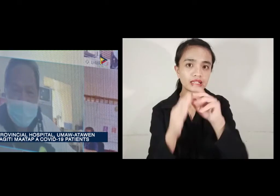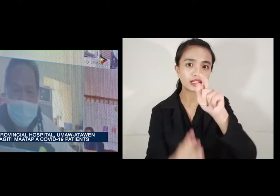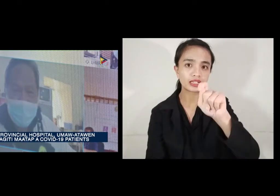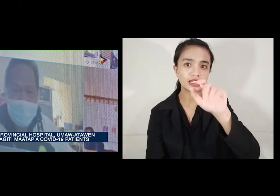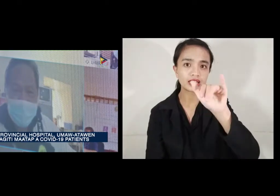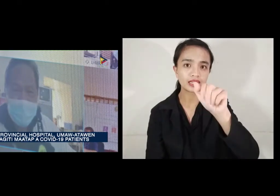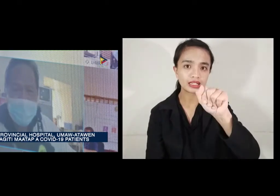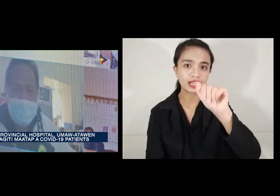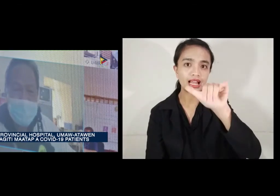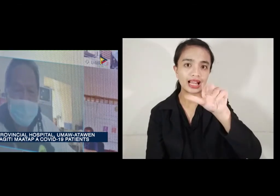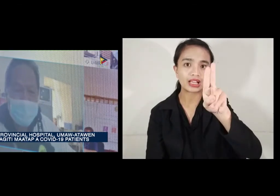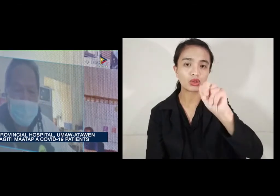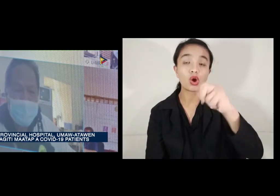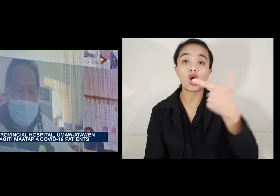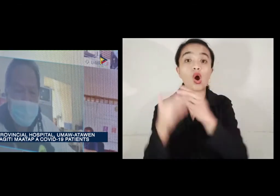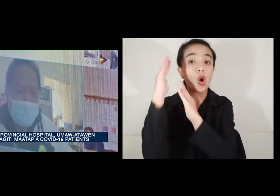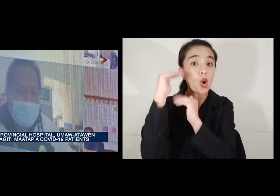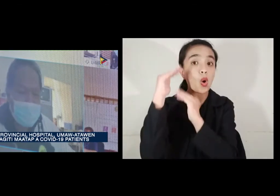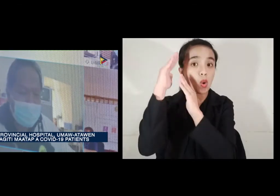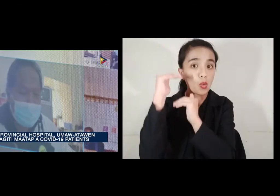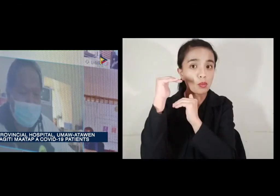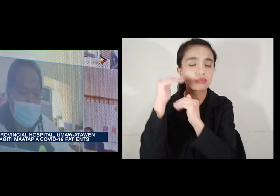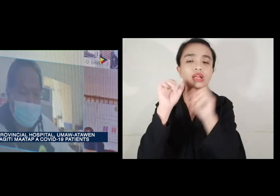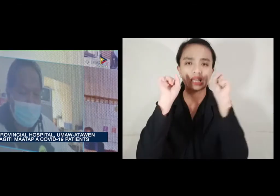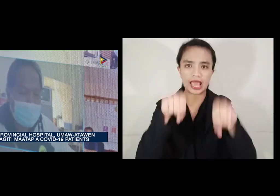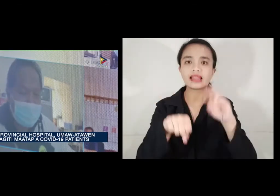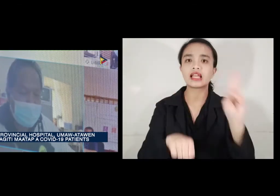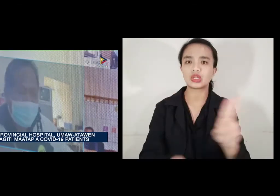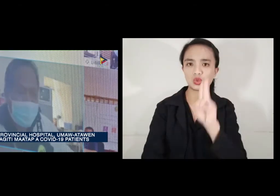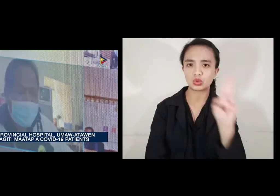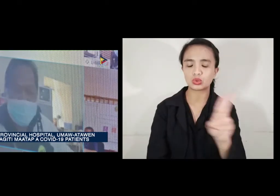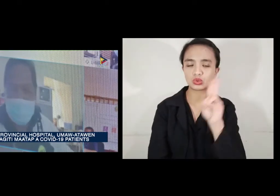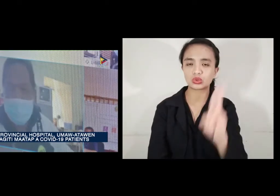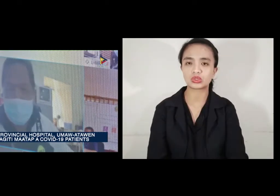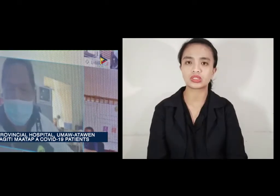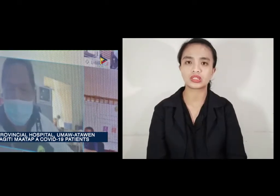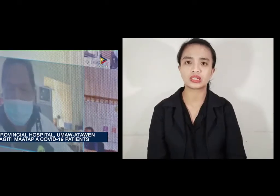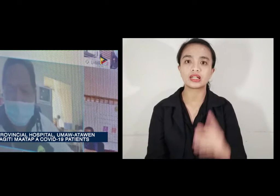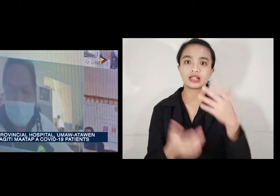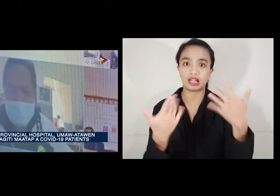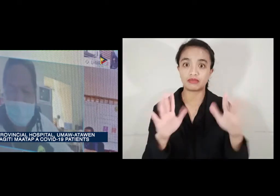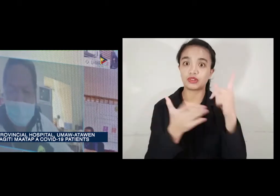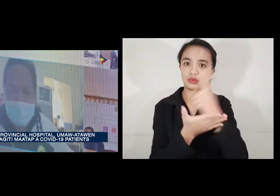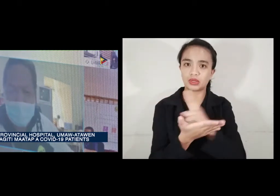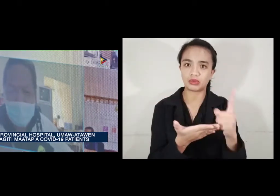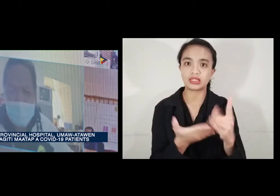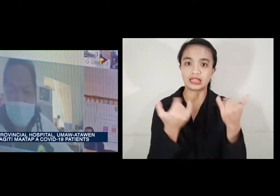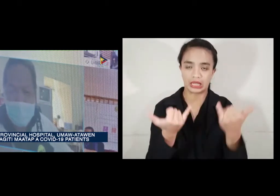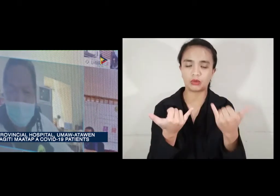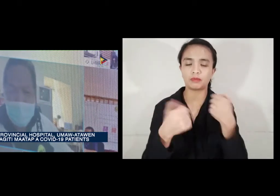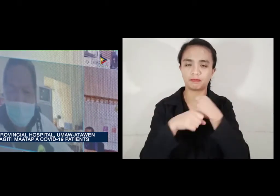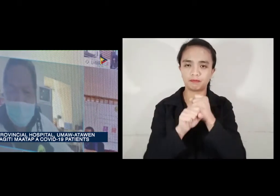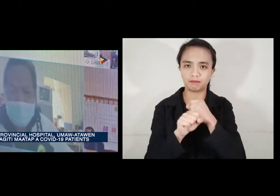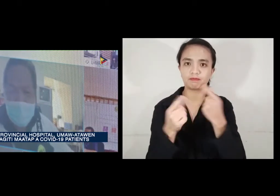municipality of Tayum. Hopefully it will be functional after 1 week. No, ginagawa na